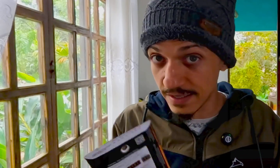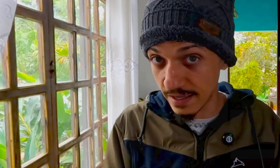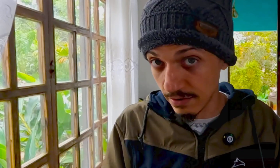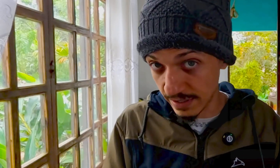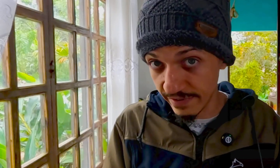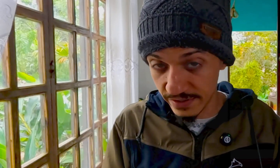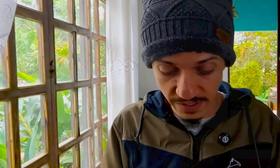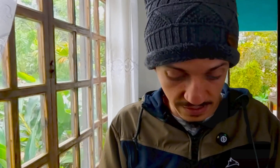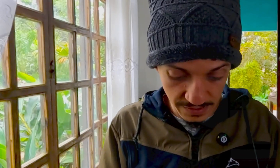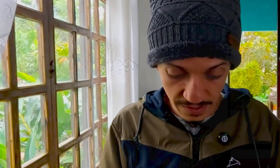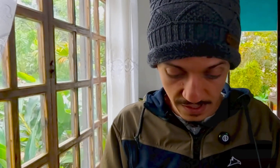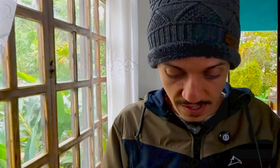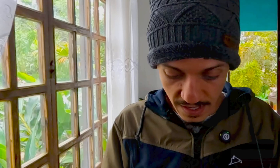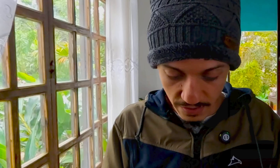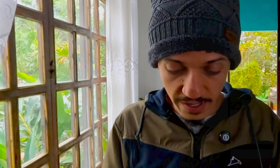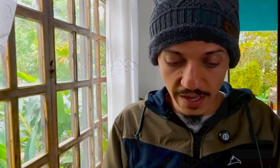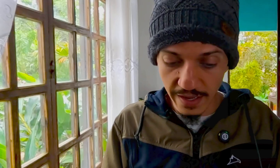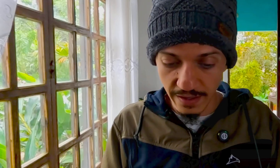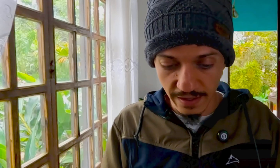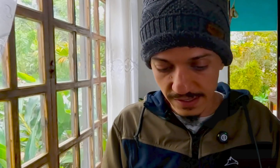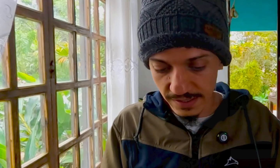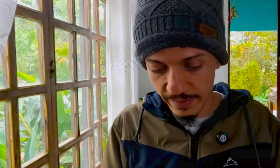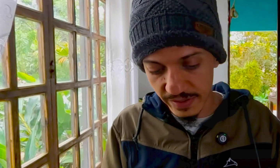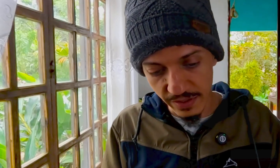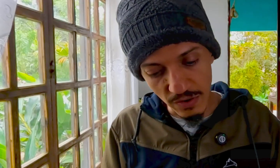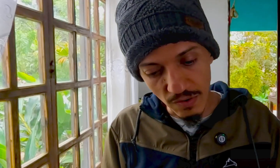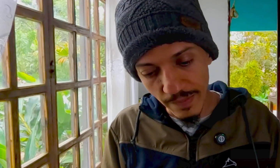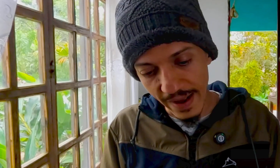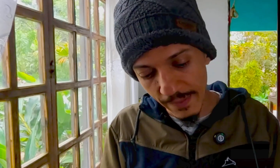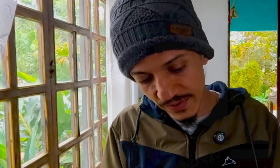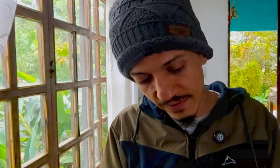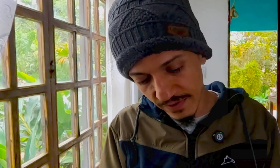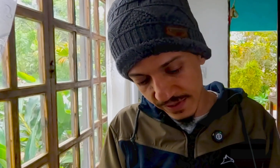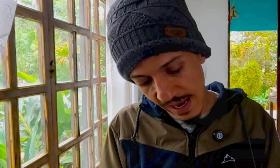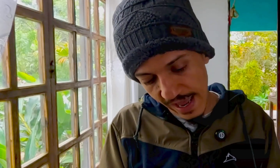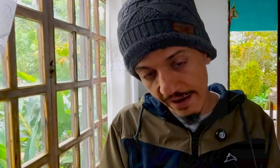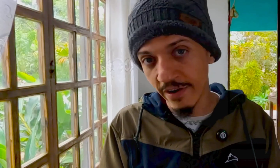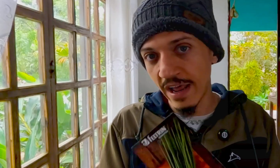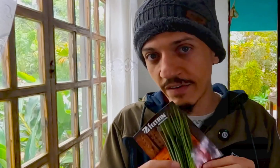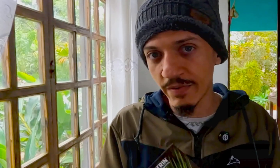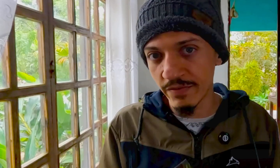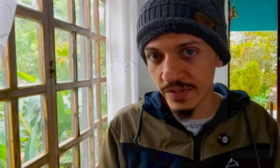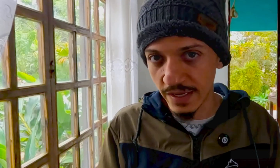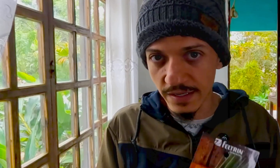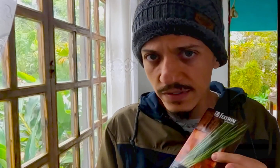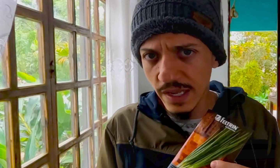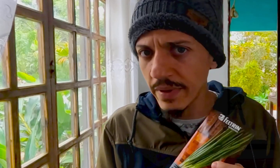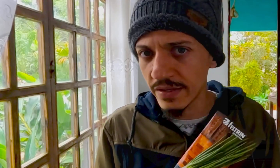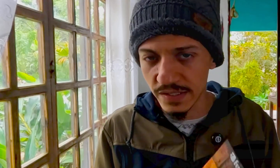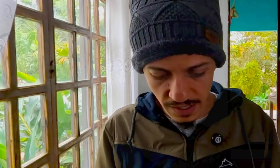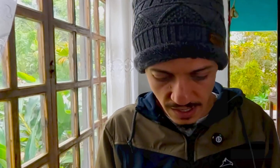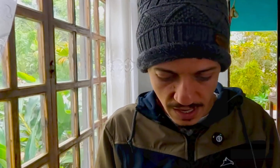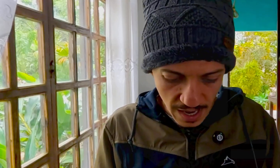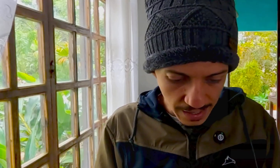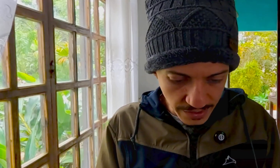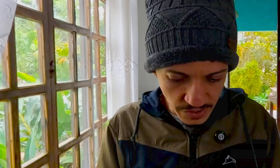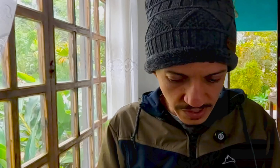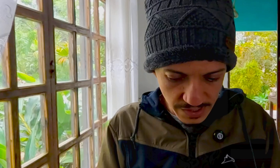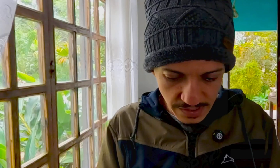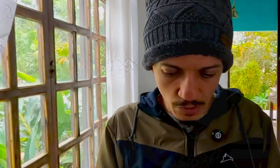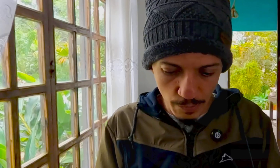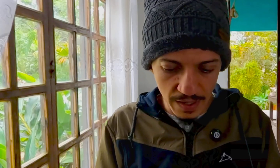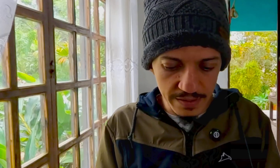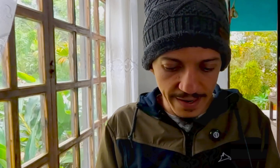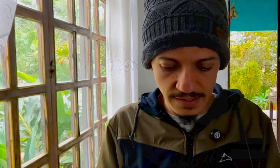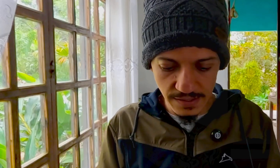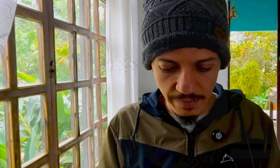essas daqui estão até vencidas. Eu ganhei essas sementes que eu ia comprar e a pessoa falou assim, leva para você. São sementes. Aqui diz que